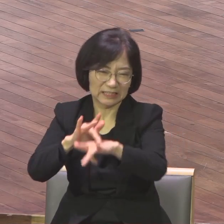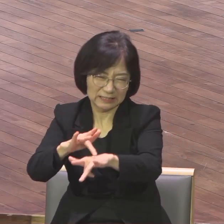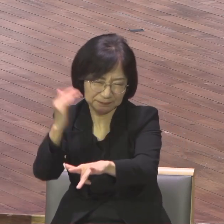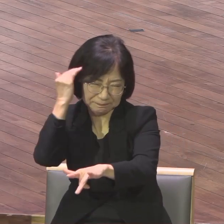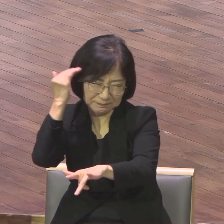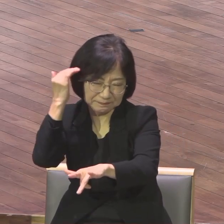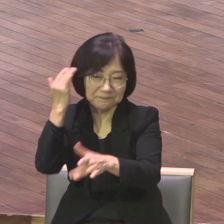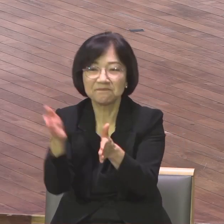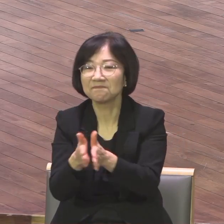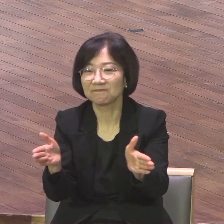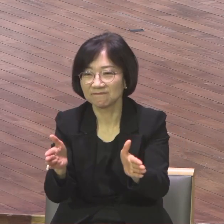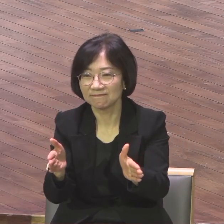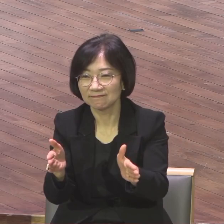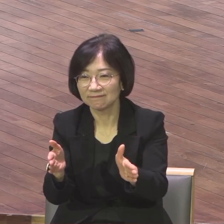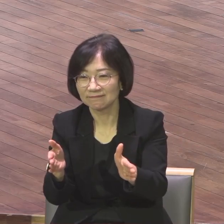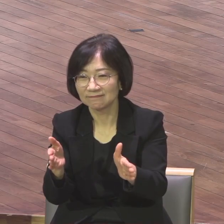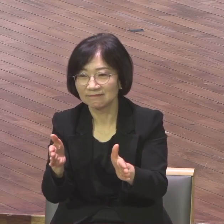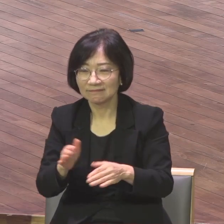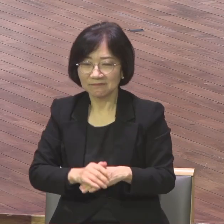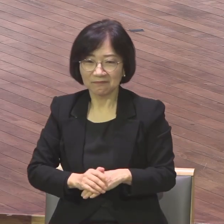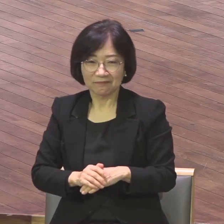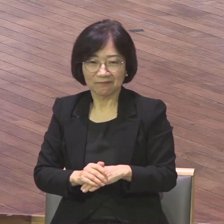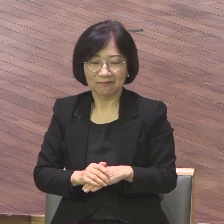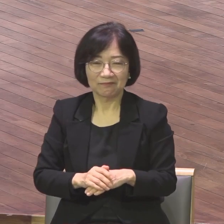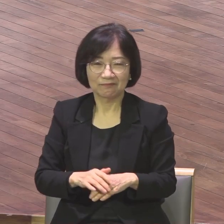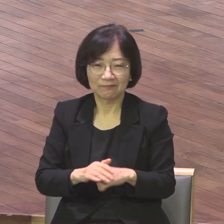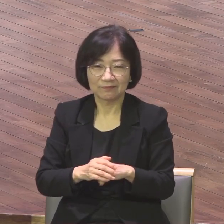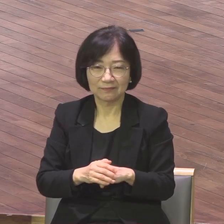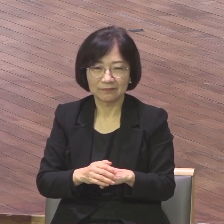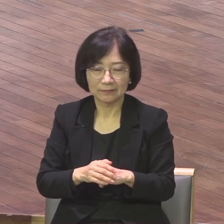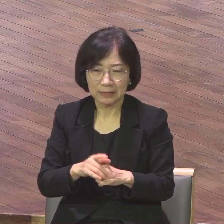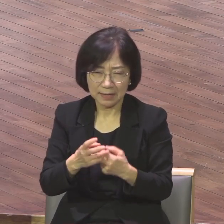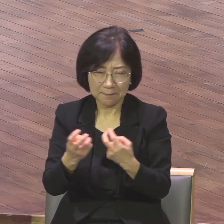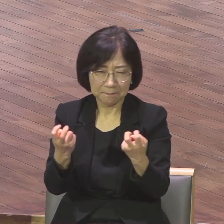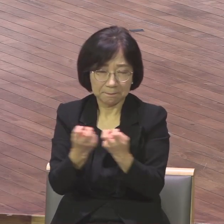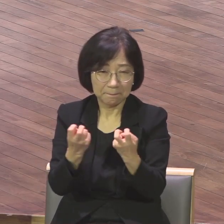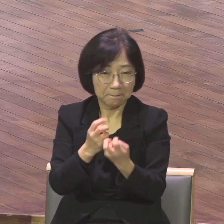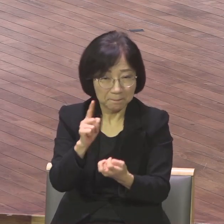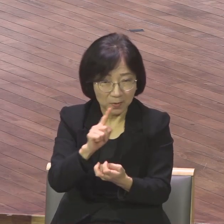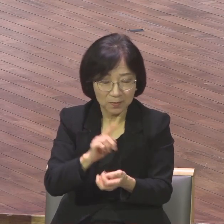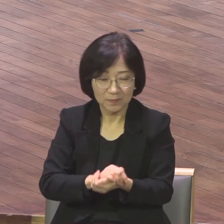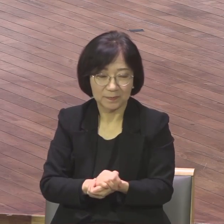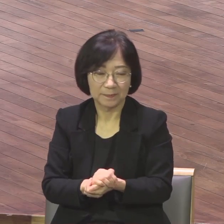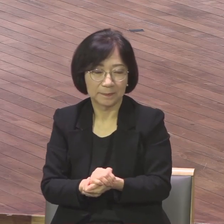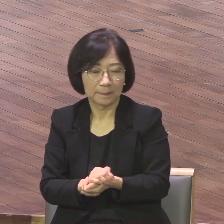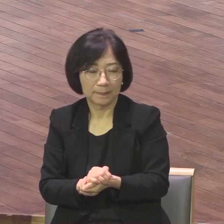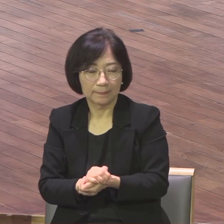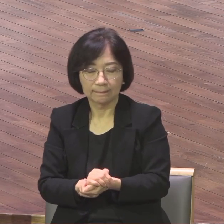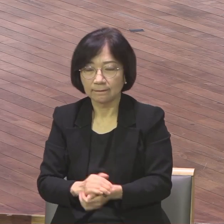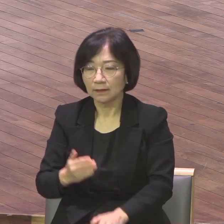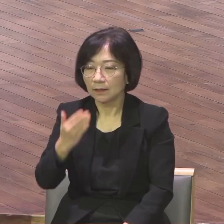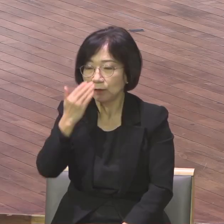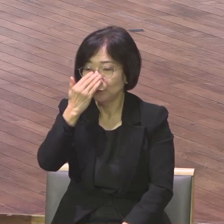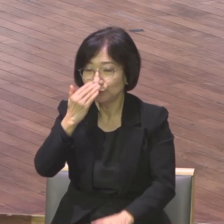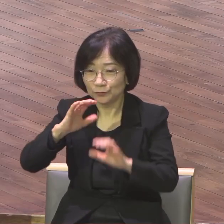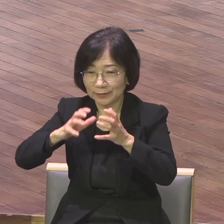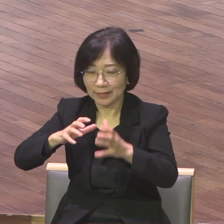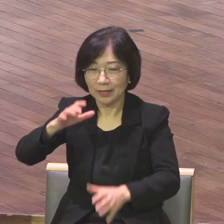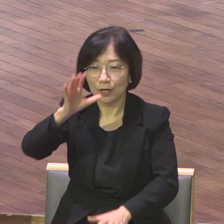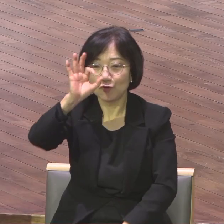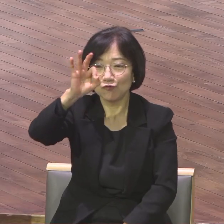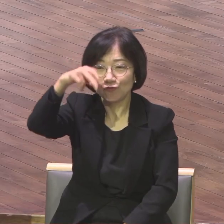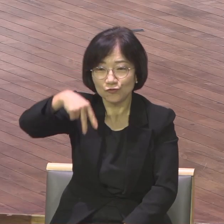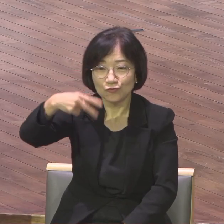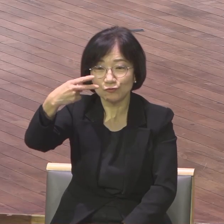뿌립니다. 가라지를 뿌려요. 대표적인 것으로 사용하는 방법이 있는데 그 당시에 유대교회